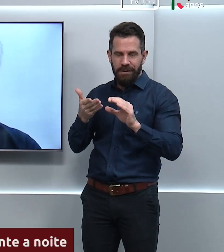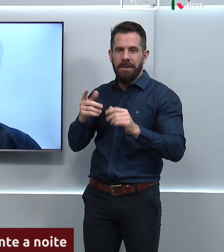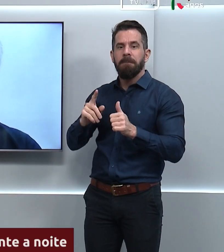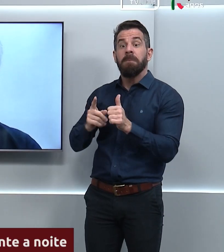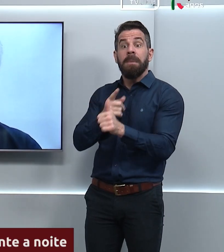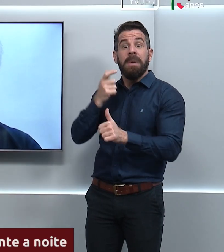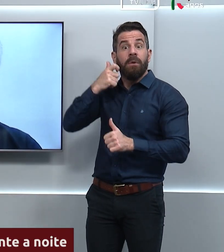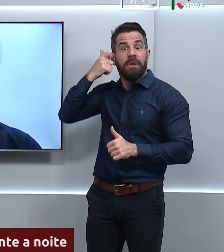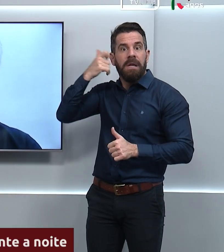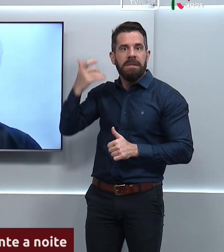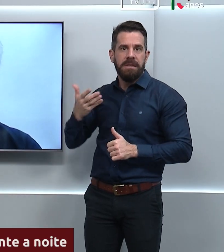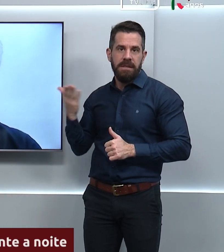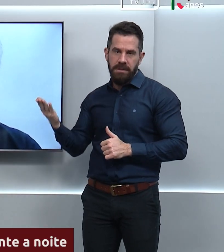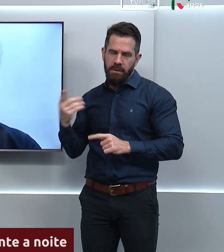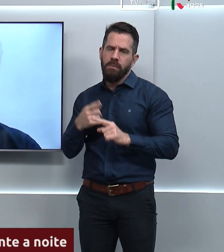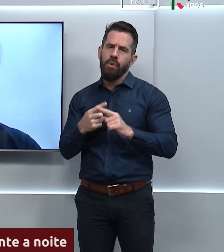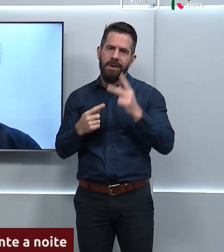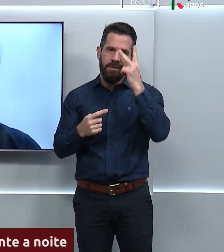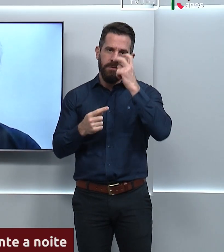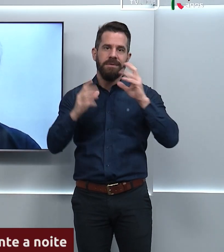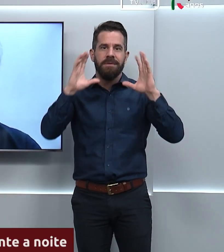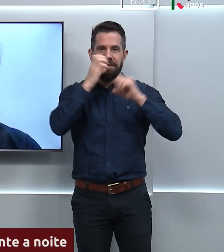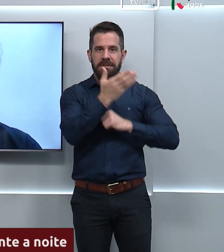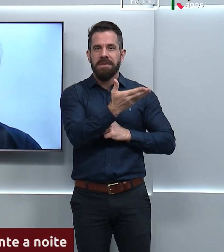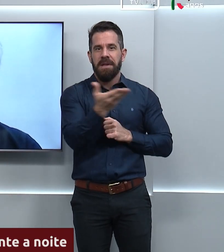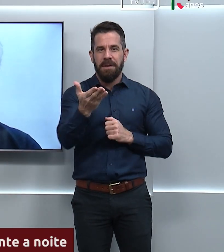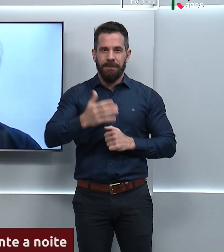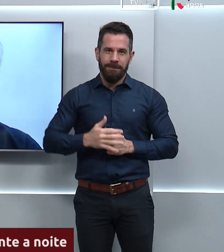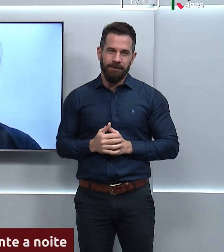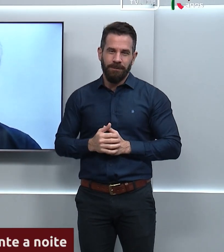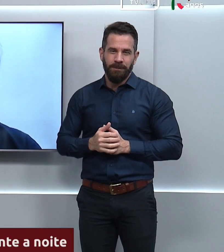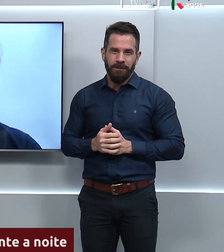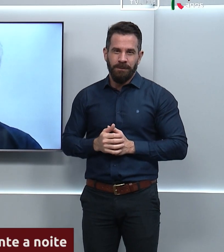que antes de começar o senhor se descreva para o nosso público cego de baixa visão.